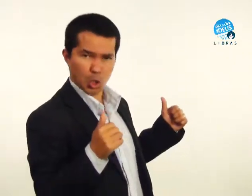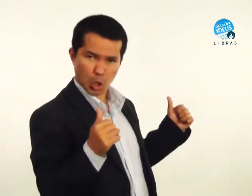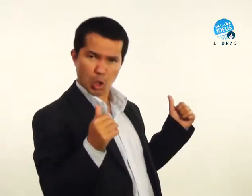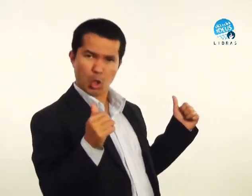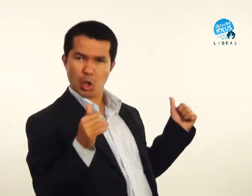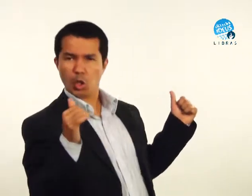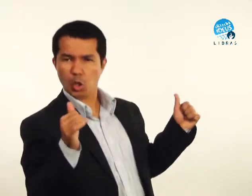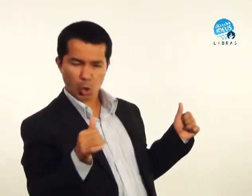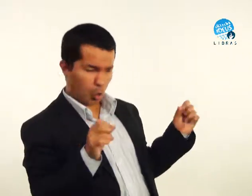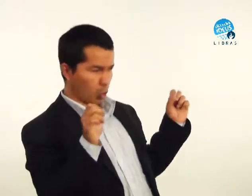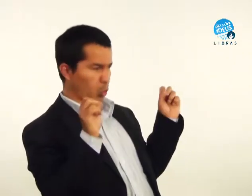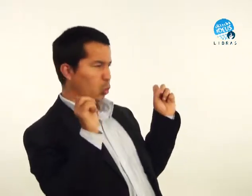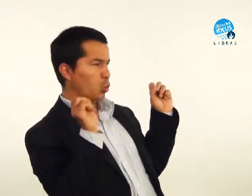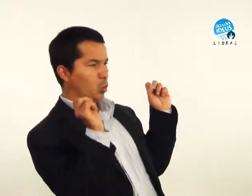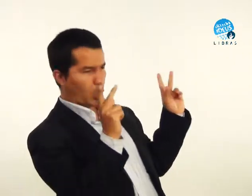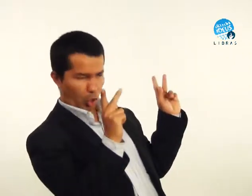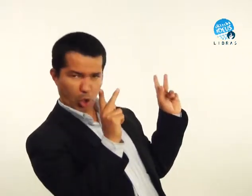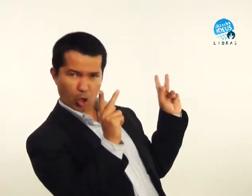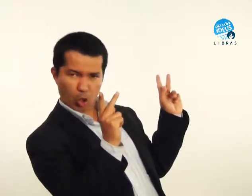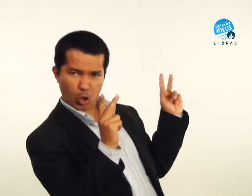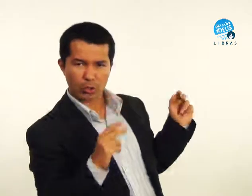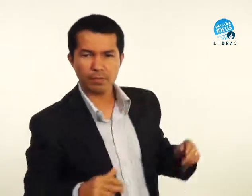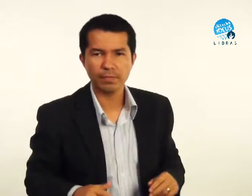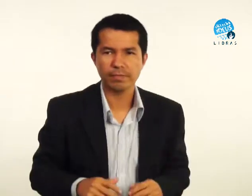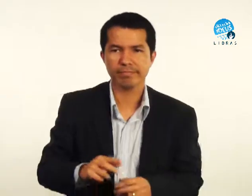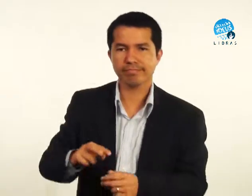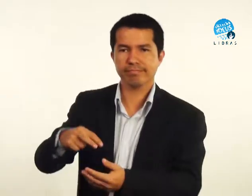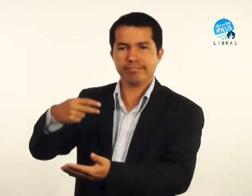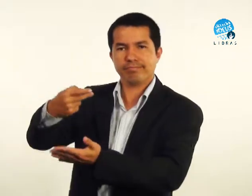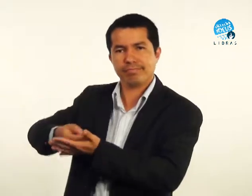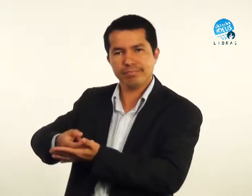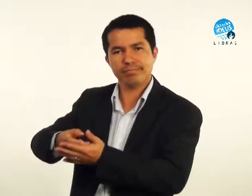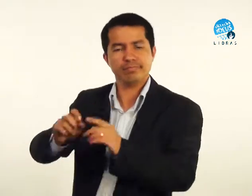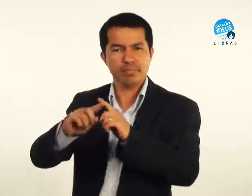homem era um homem que já vivia com esse problema do álcool há muito tempo, muito tempo.